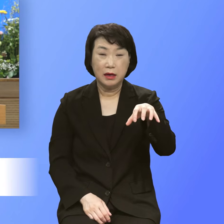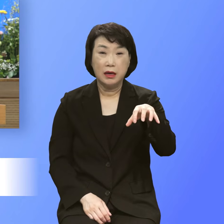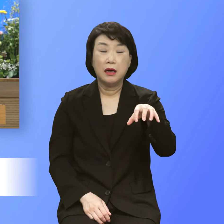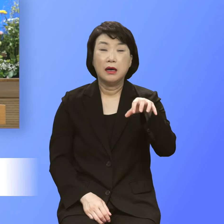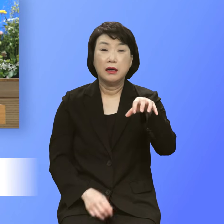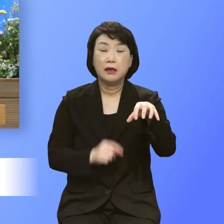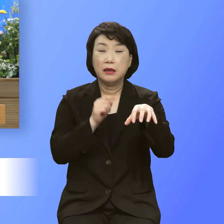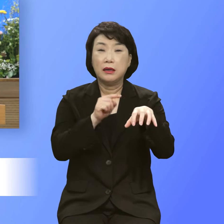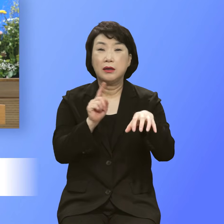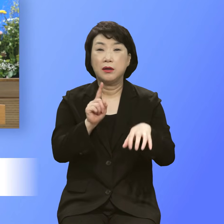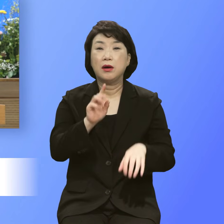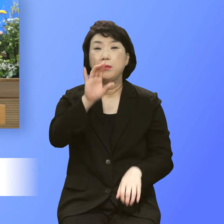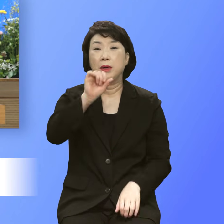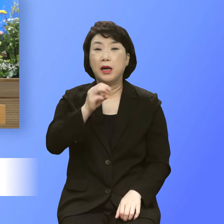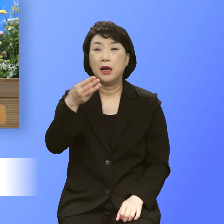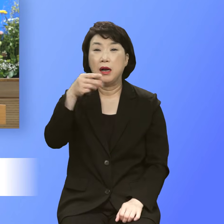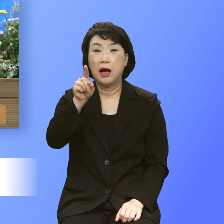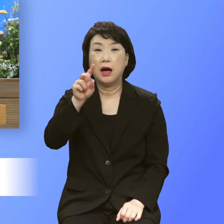빌라도라고 하는